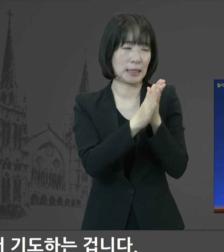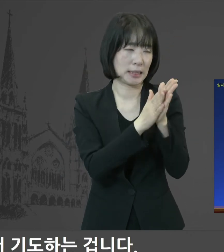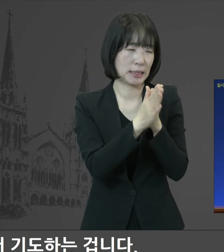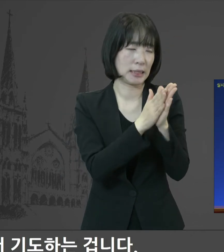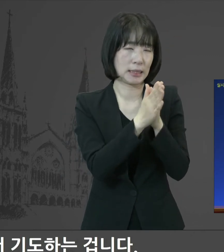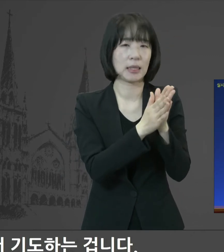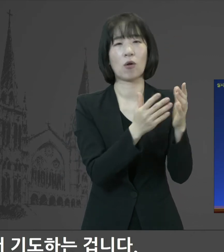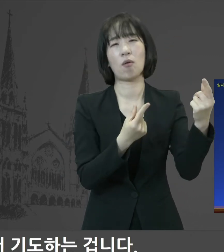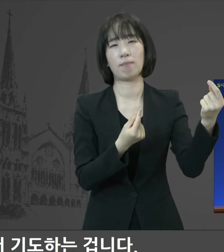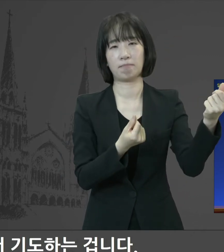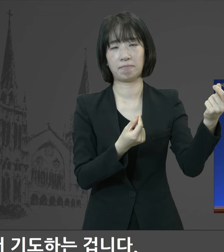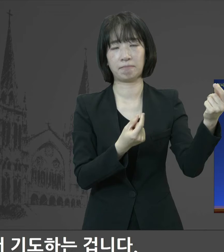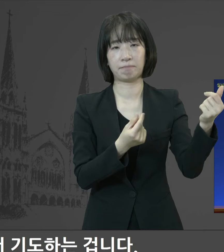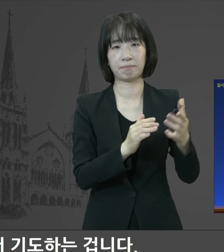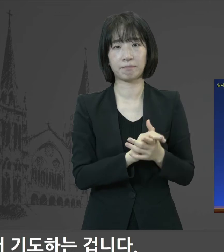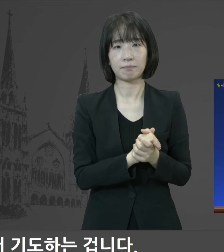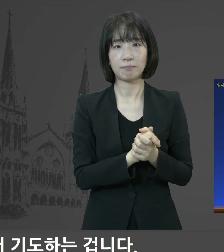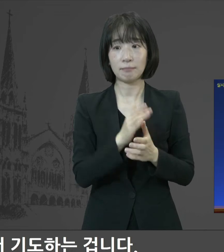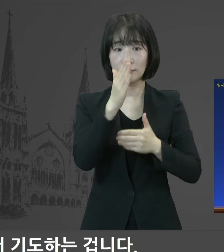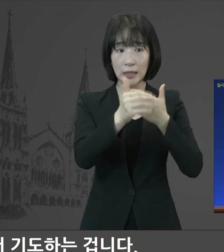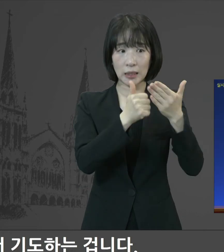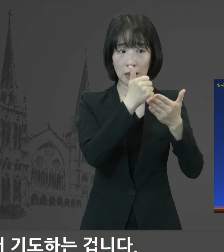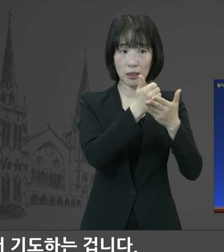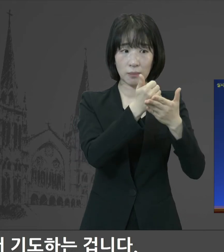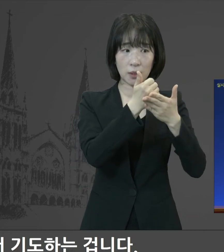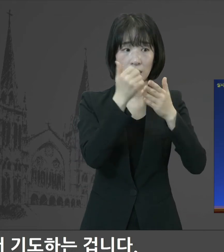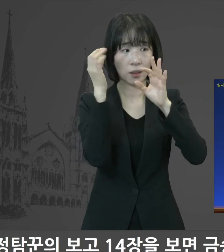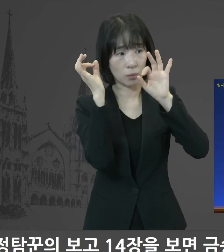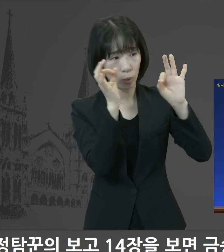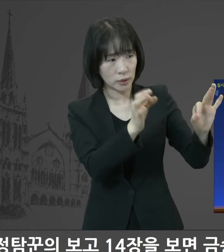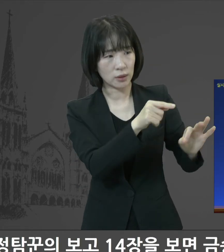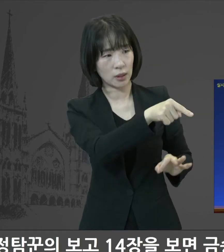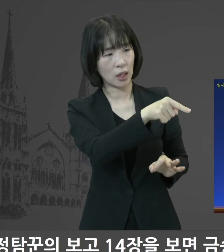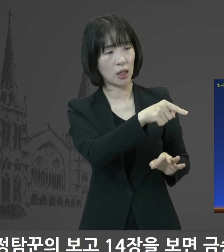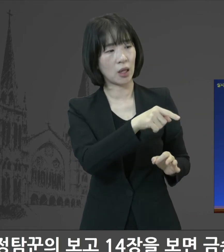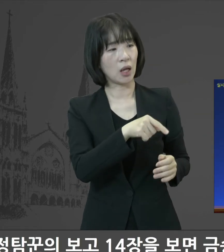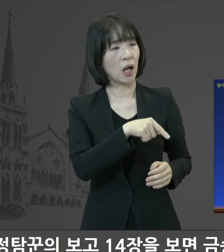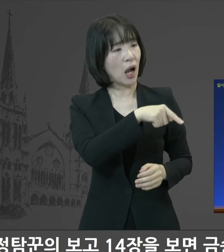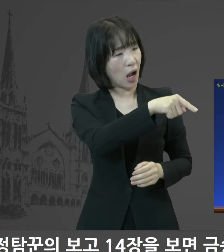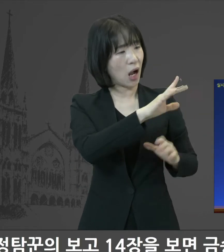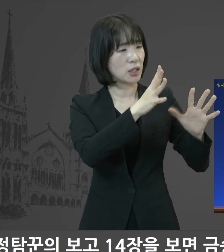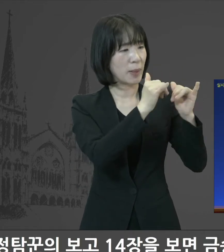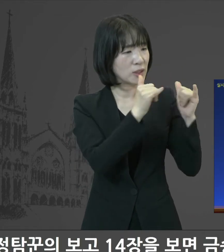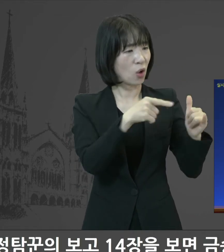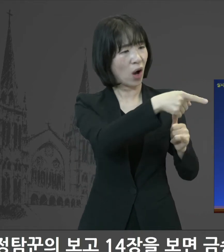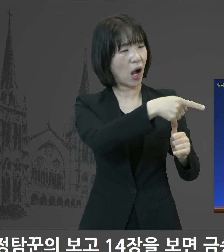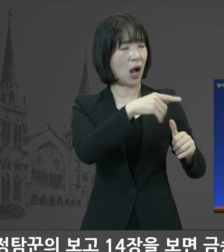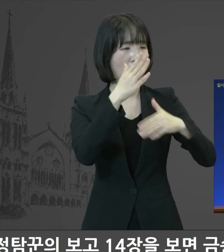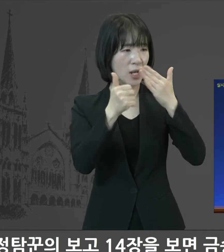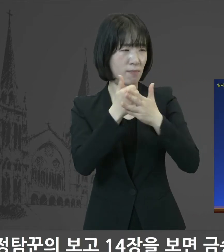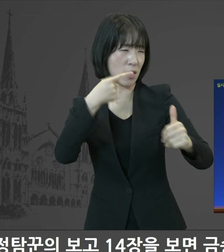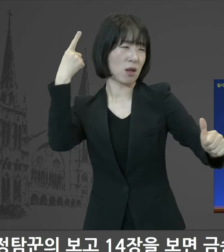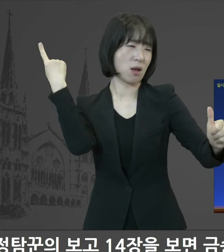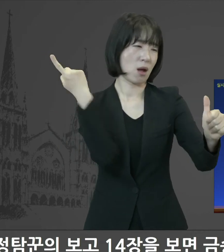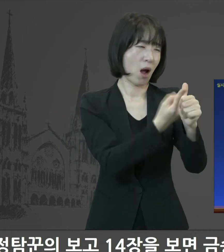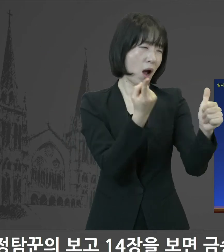아론이 영적으로 보기에는 하나님이 여기서 이스라엘 백성들을 강하게 치실 수도 있겠다, 그렇게 판단한 거죠. 그래서